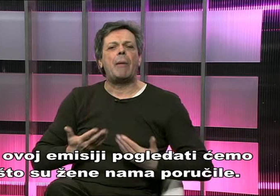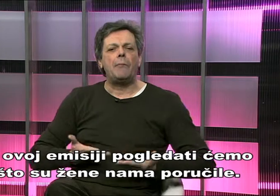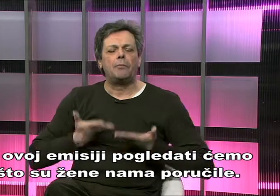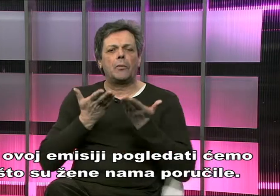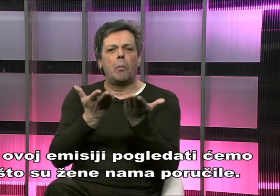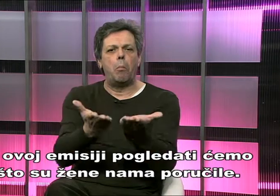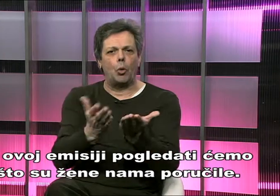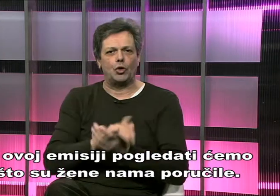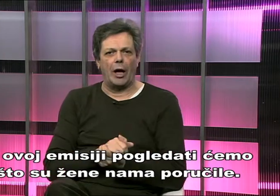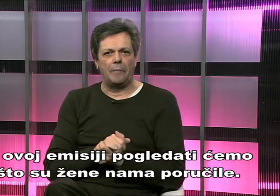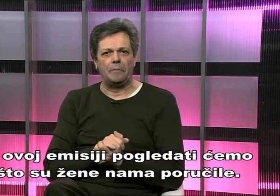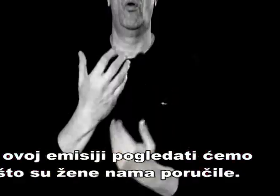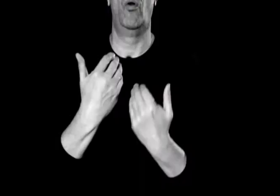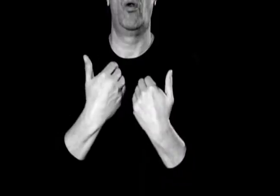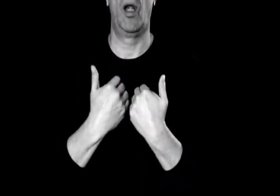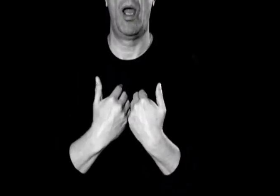nama poručile.